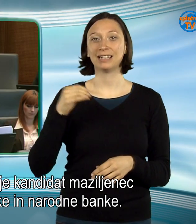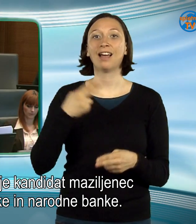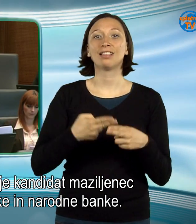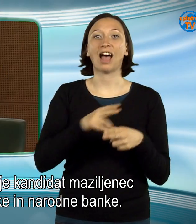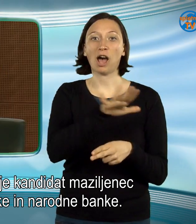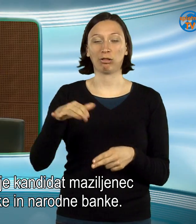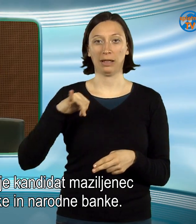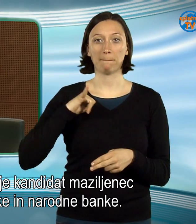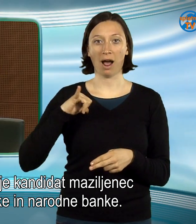banke.